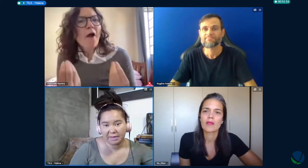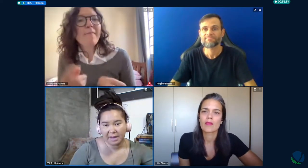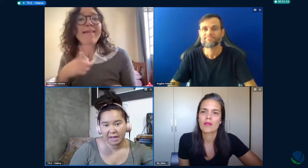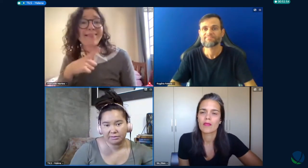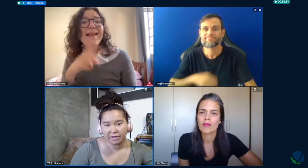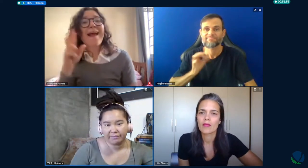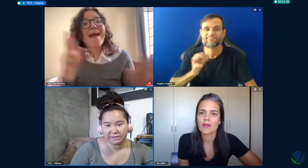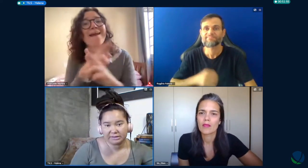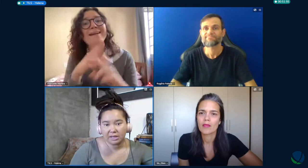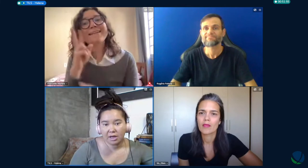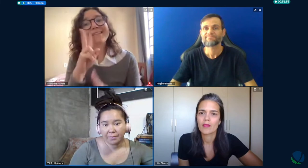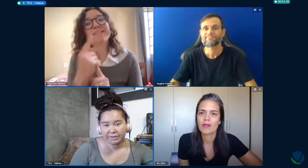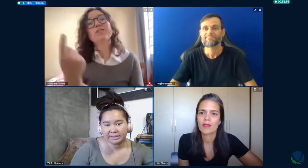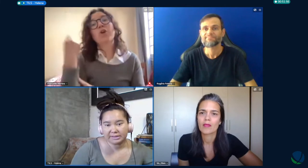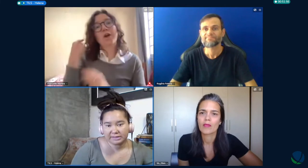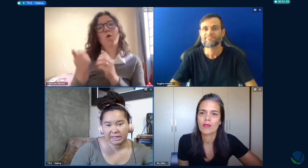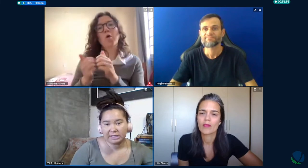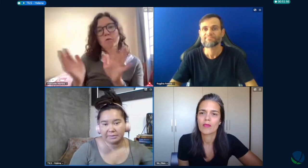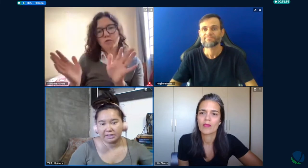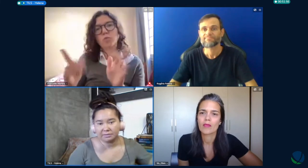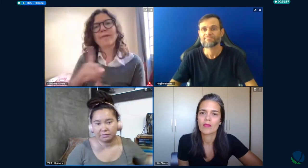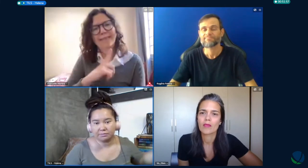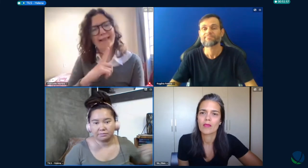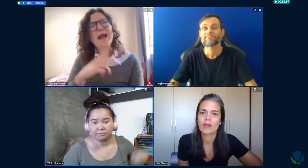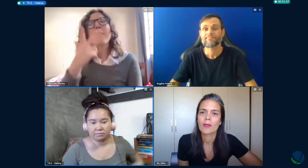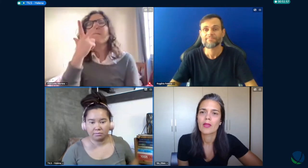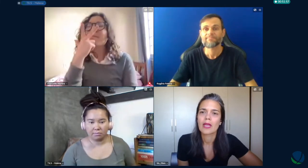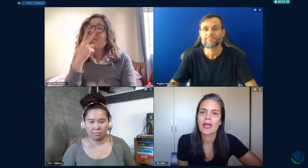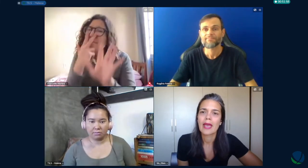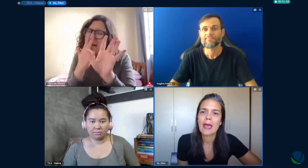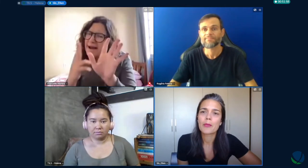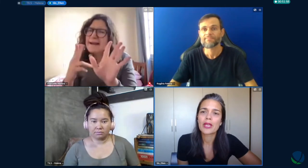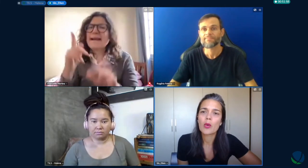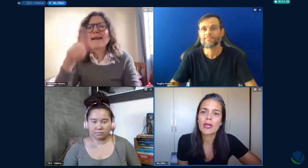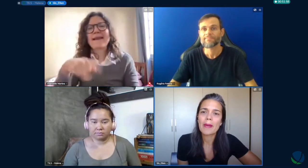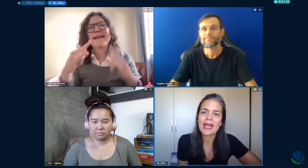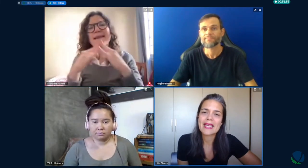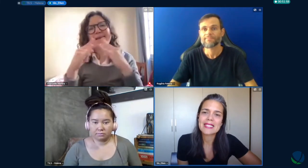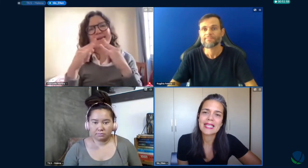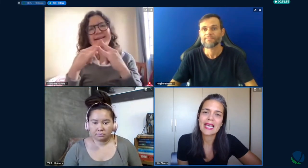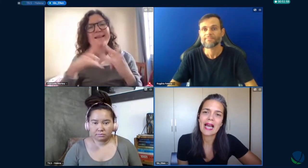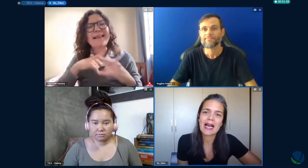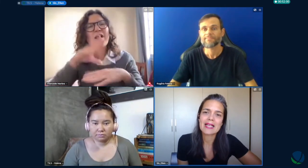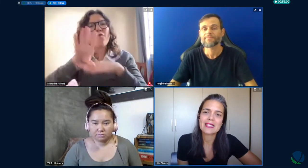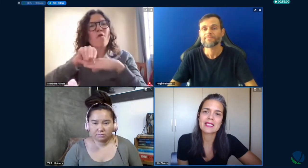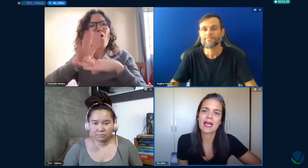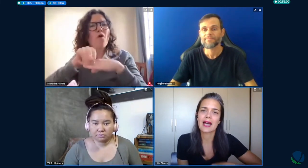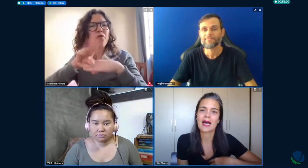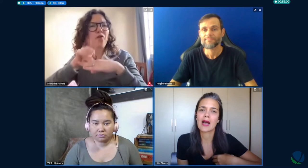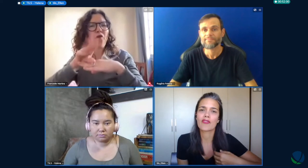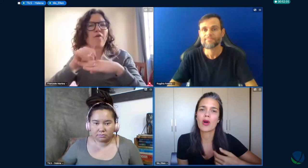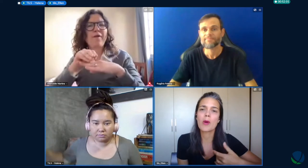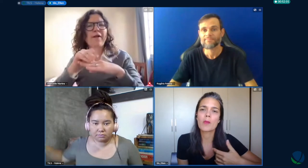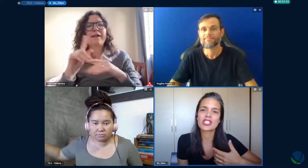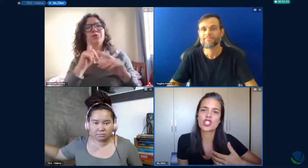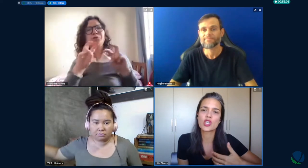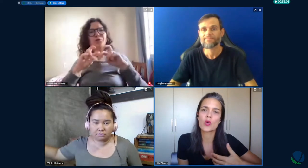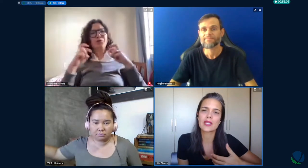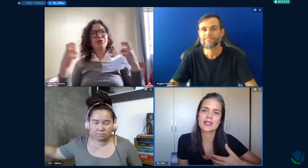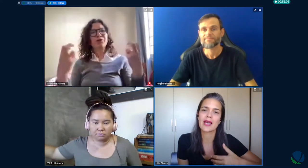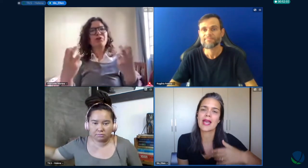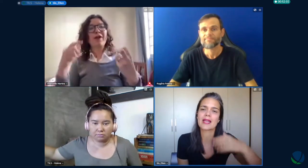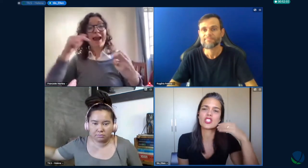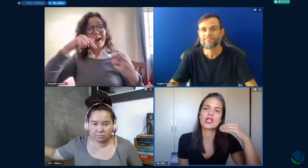inseri no trabalho, talvez pudesse inserir mesmo. Porque o que parece é que a forma como a